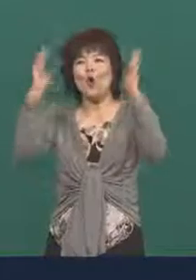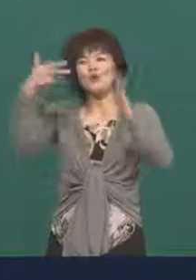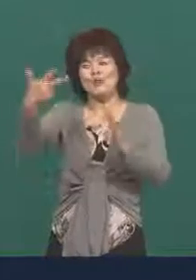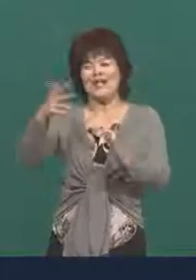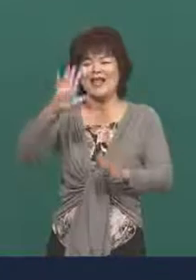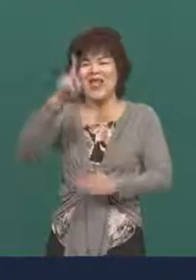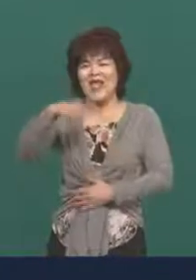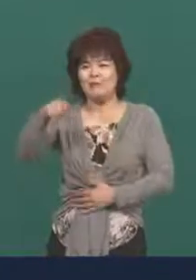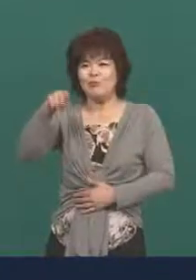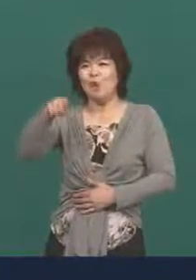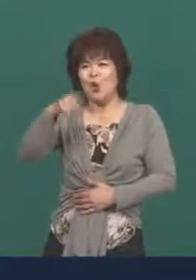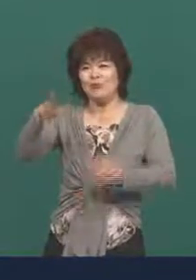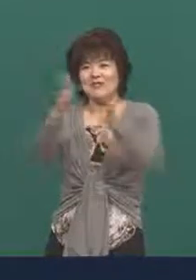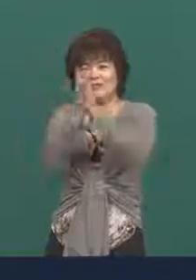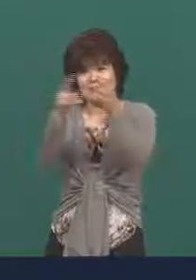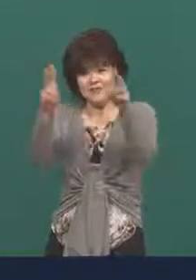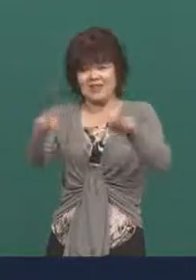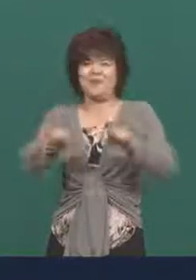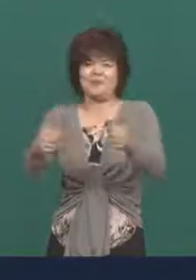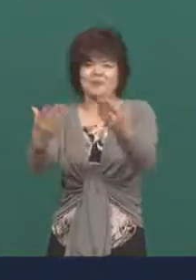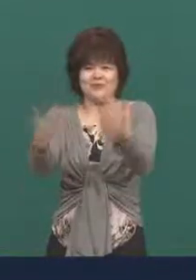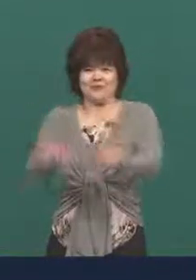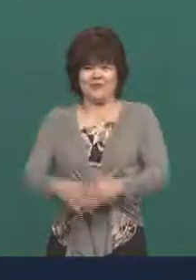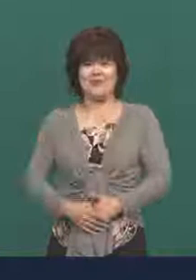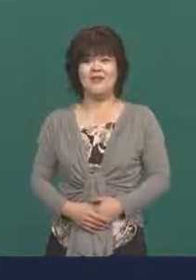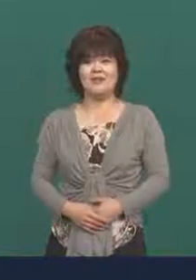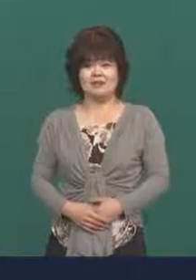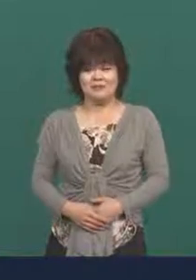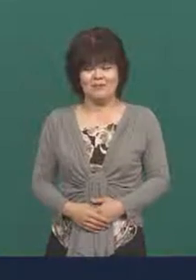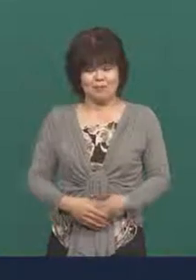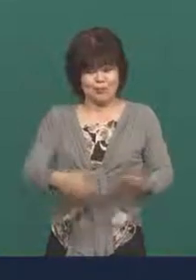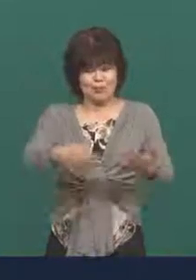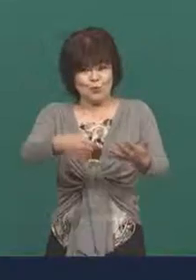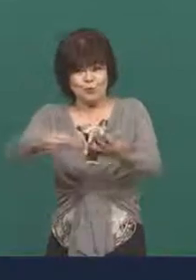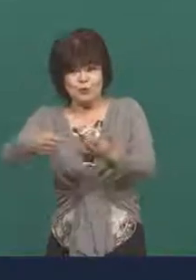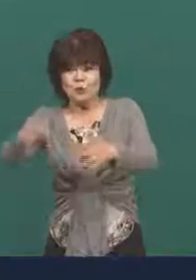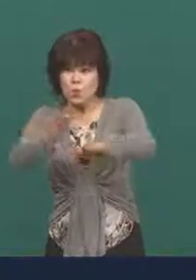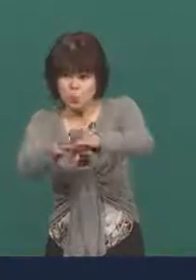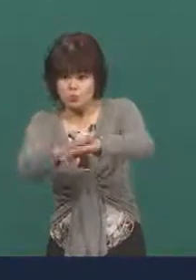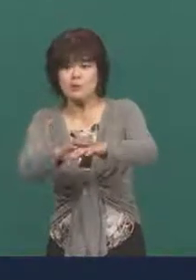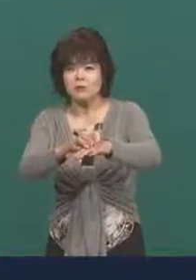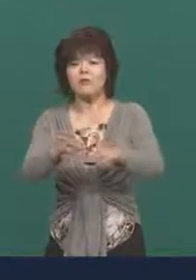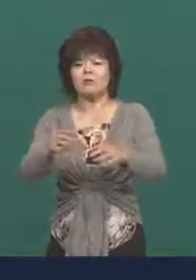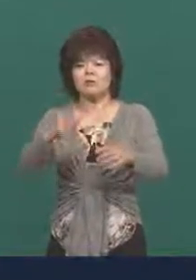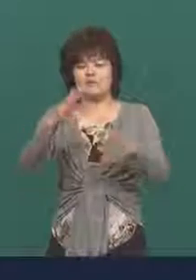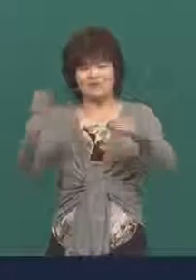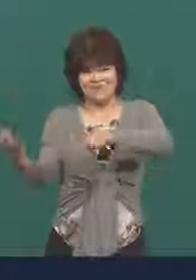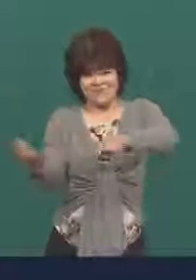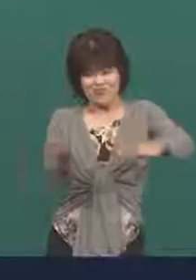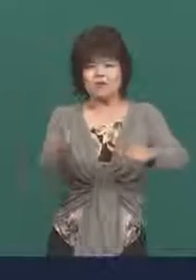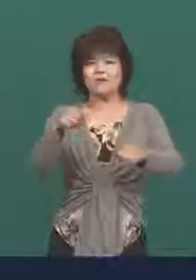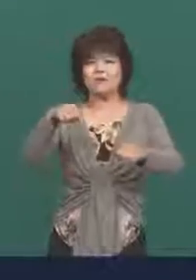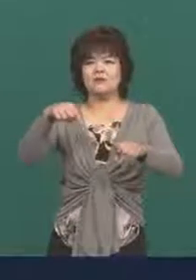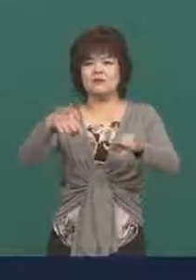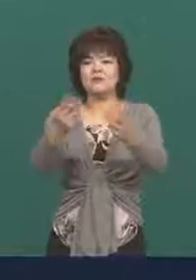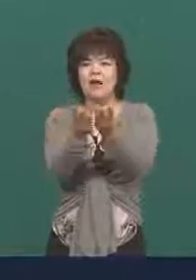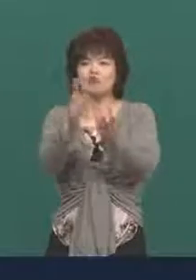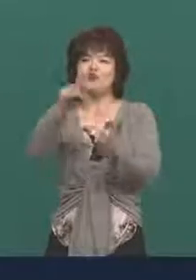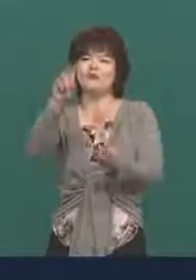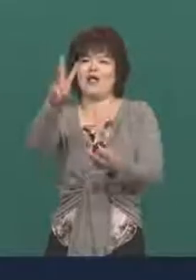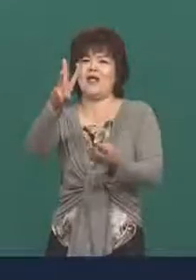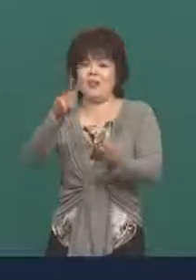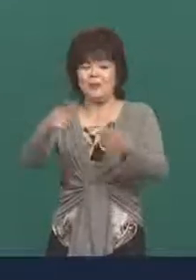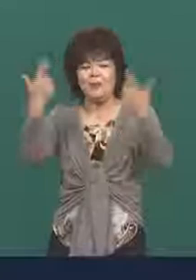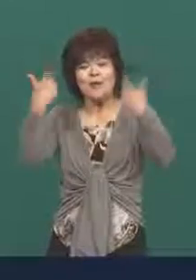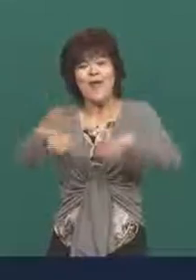じ取り式が大津市の天孫神社で行われました。くじ取り式は13基の